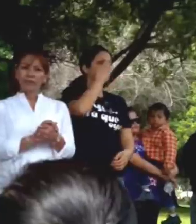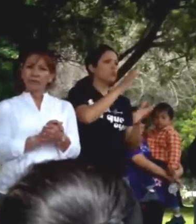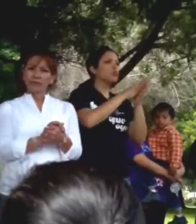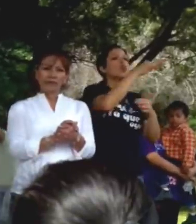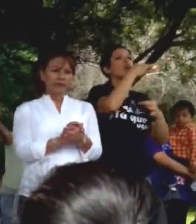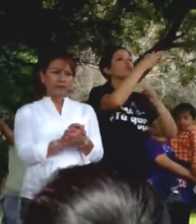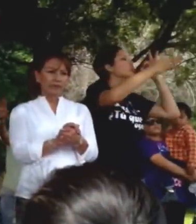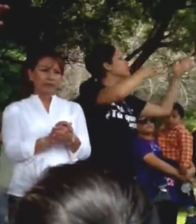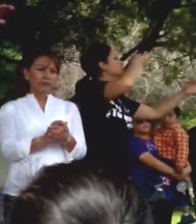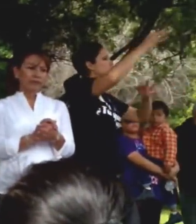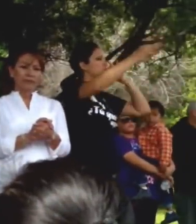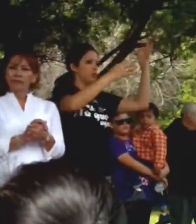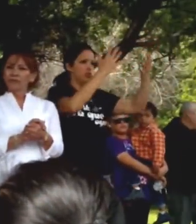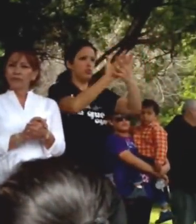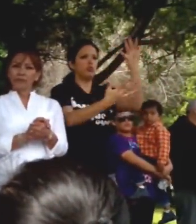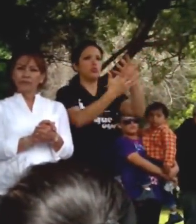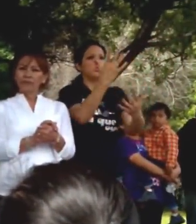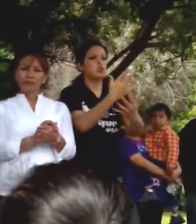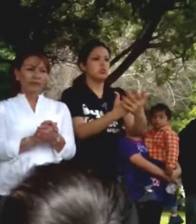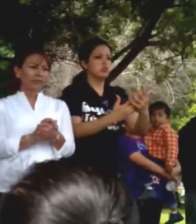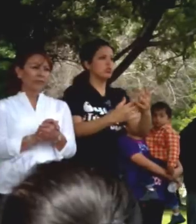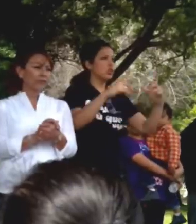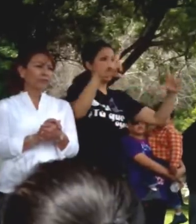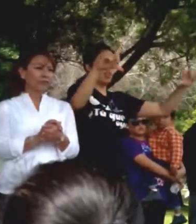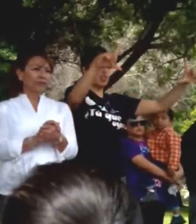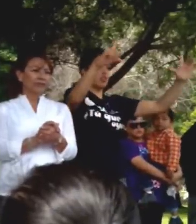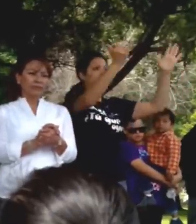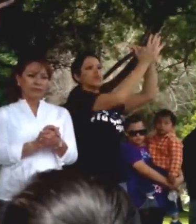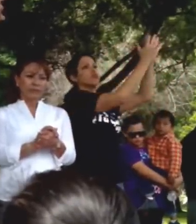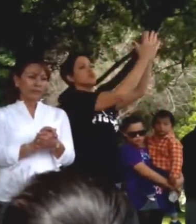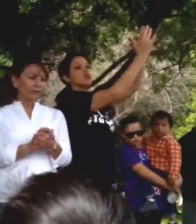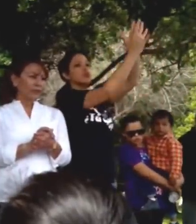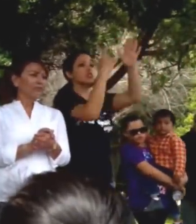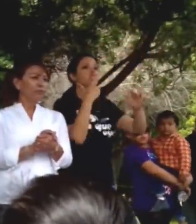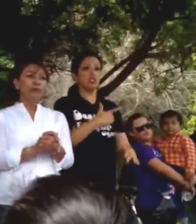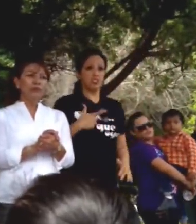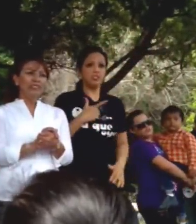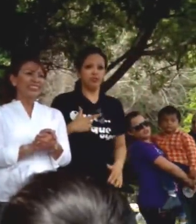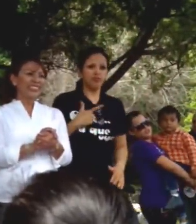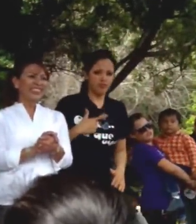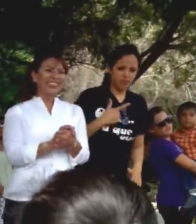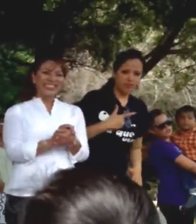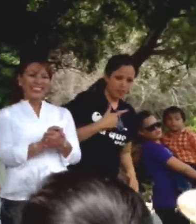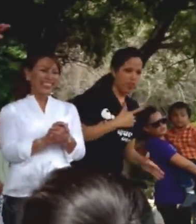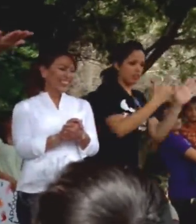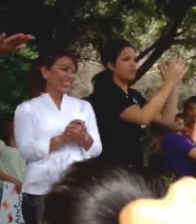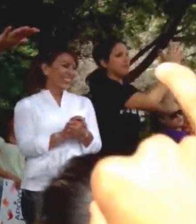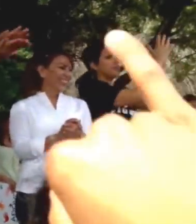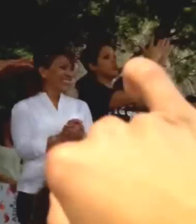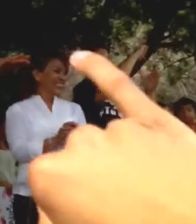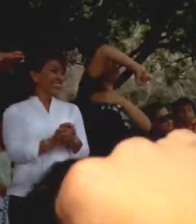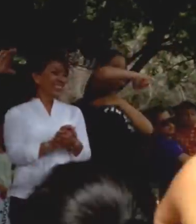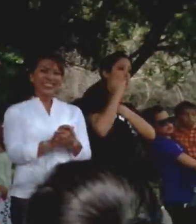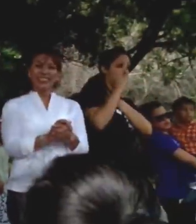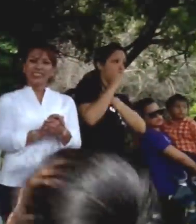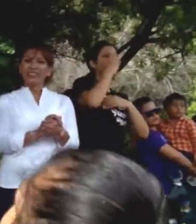las manos. Y los letreros, como fue una inversión muy bonita y muy... ¿Les gustaron los letreros? ¡Sí! Pues los vamos a